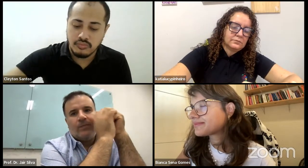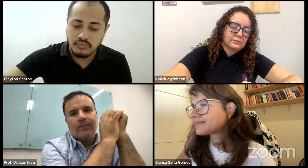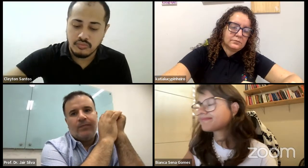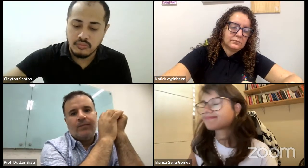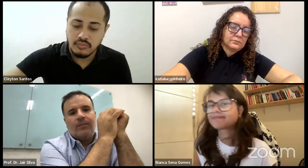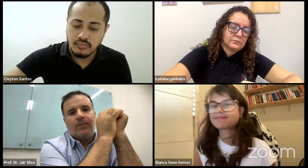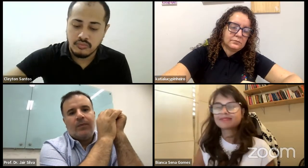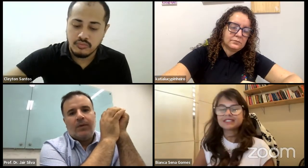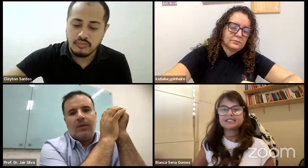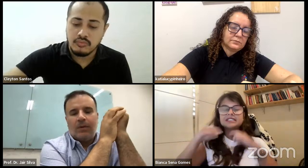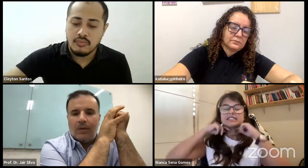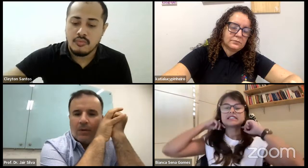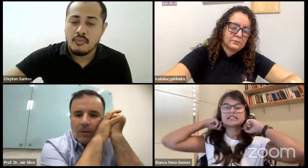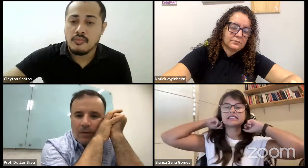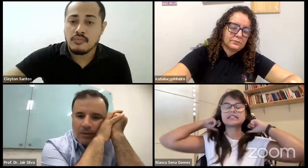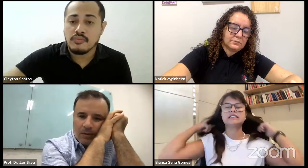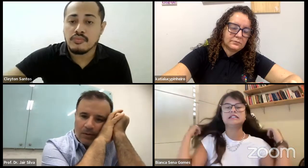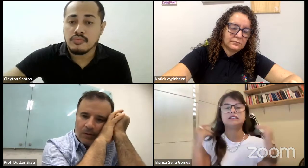ali.